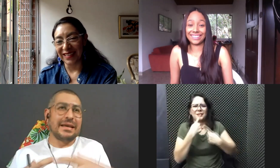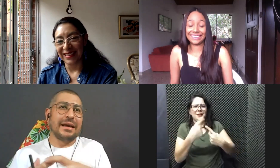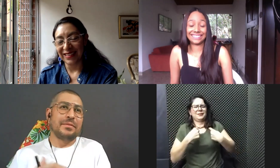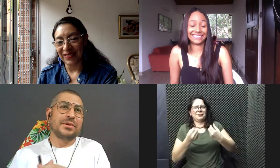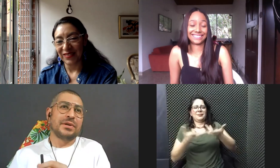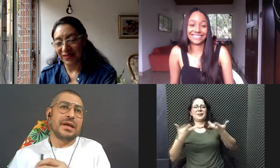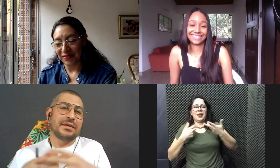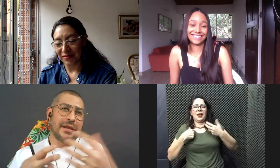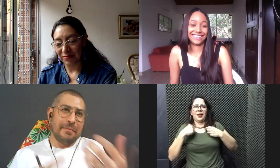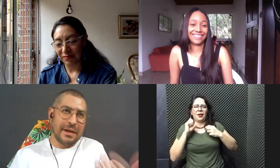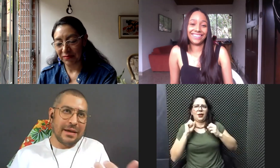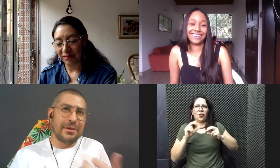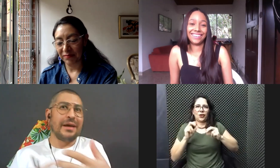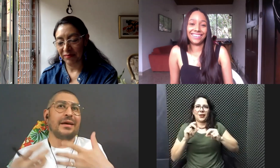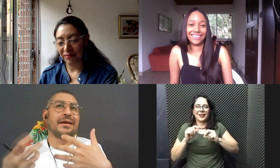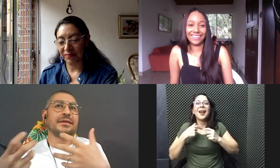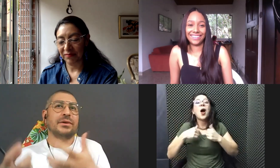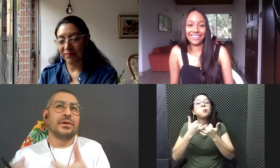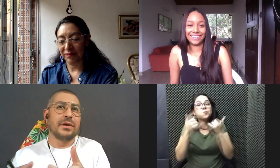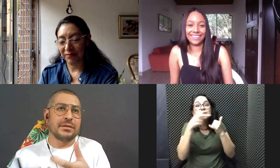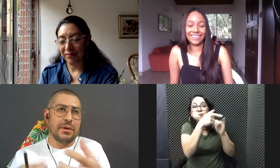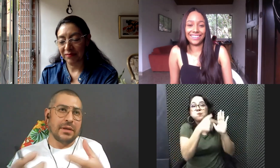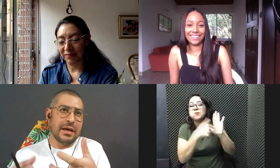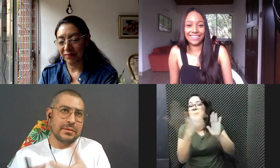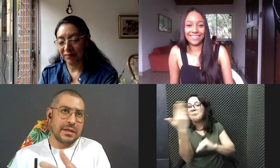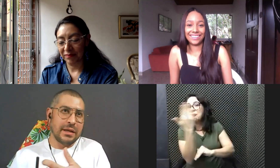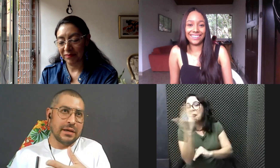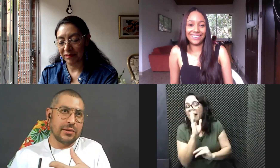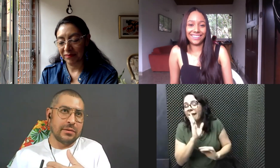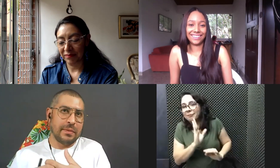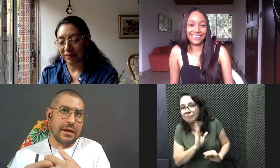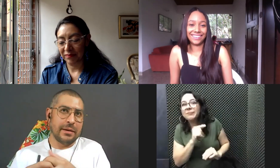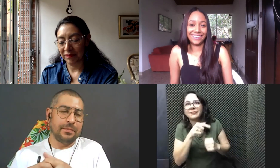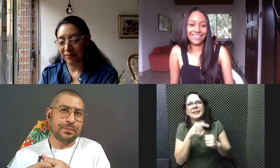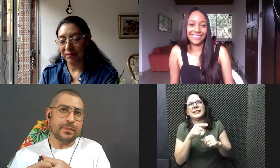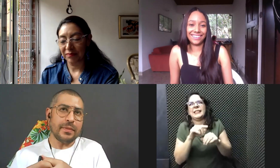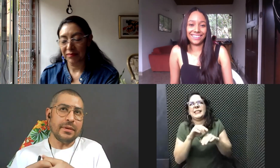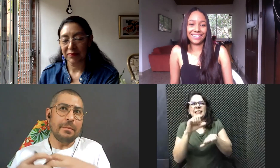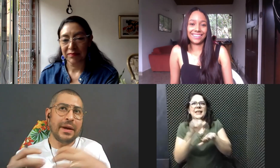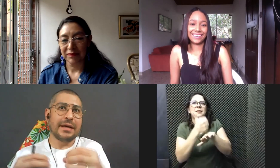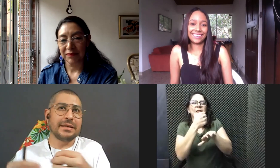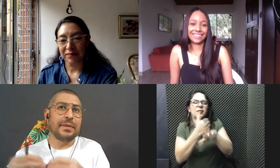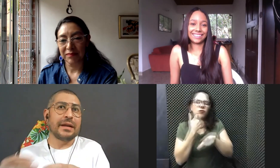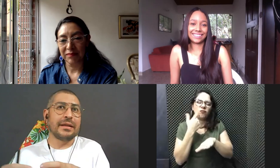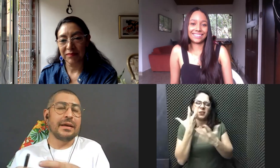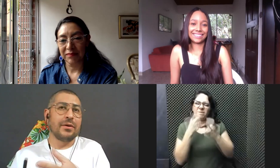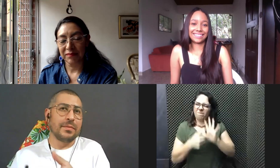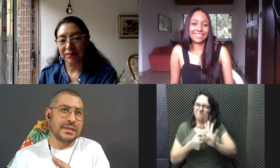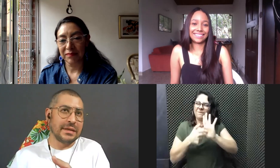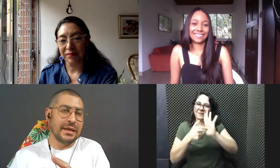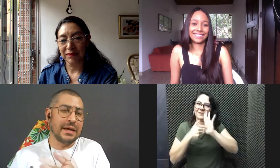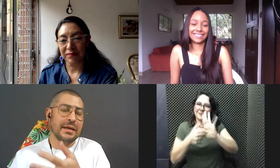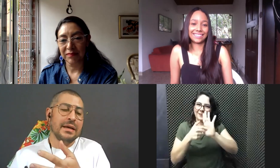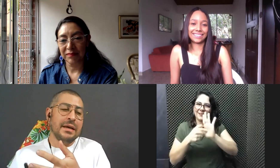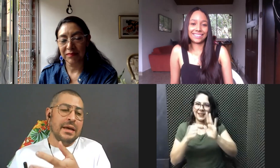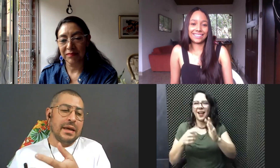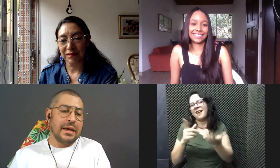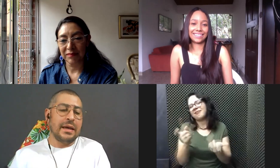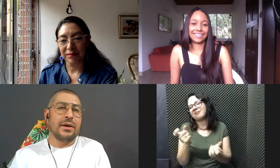Entonces, sí, hay mucho de eso en la película. Eso lo explota, digamos, el director para esa parte de